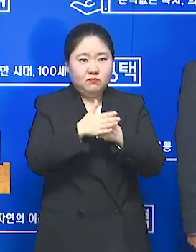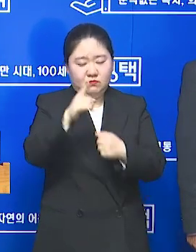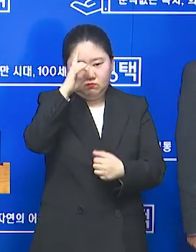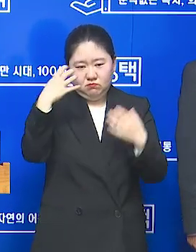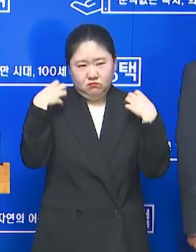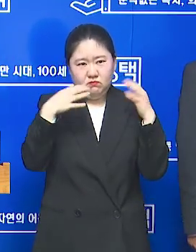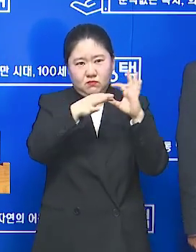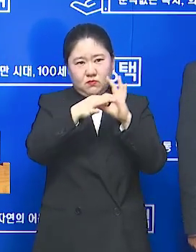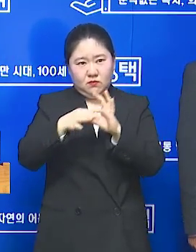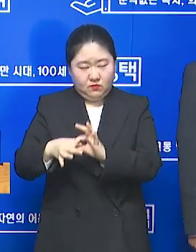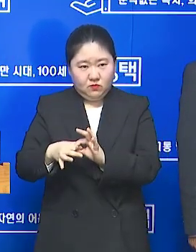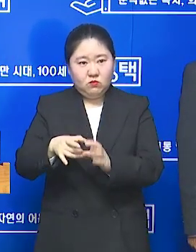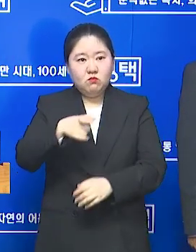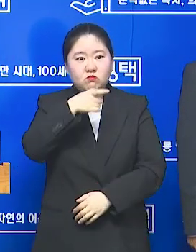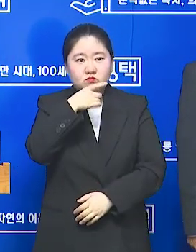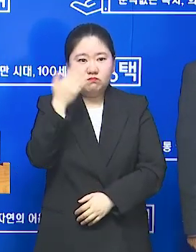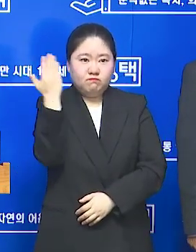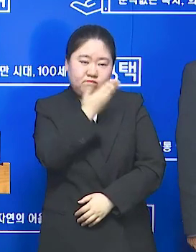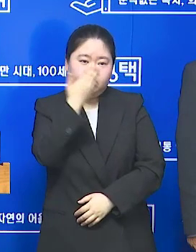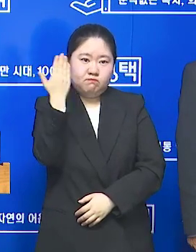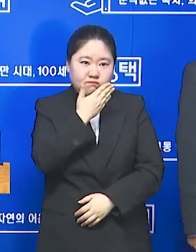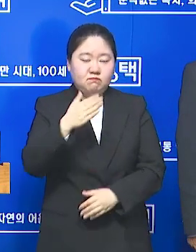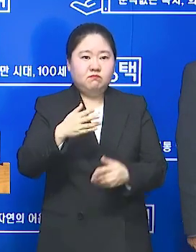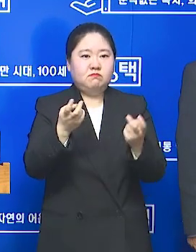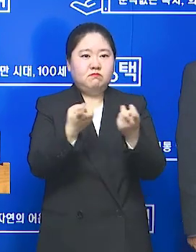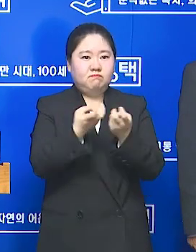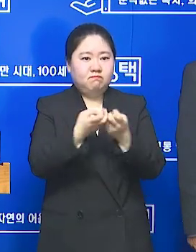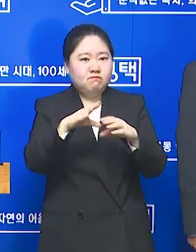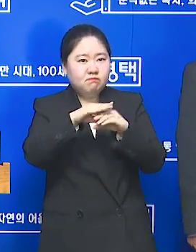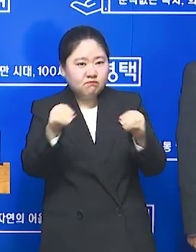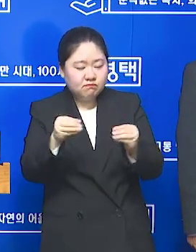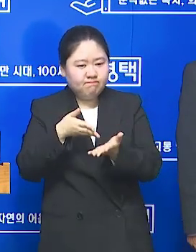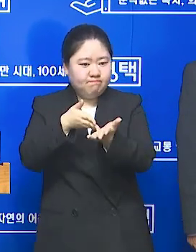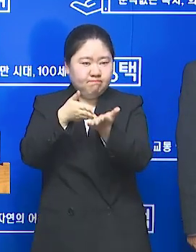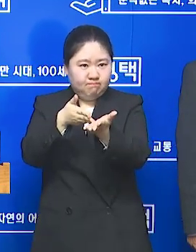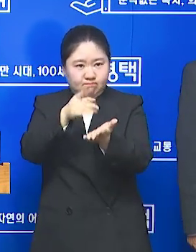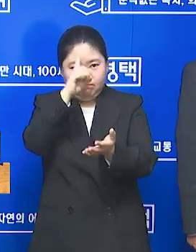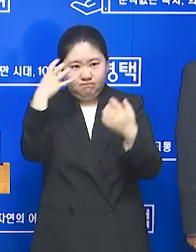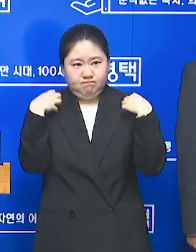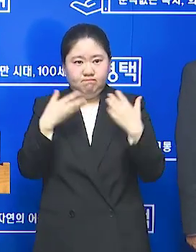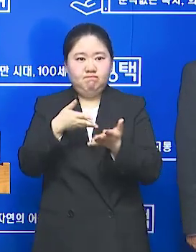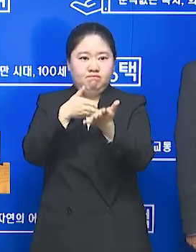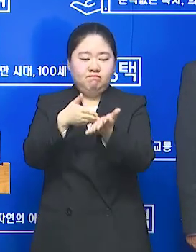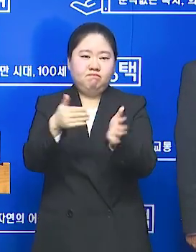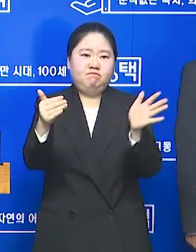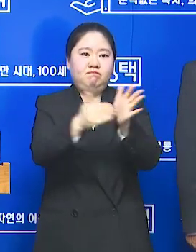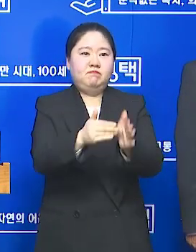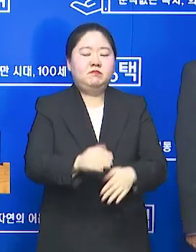정부에 지속적으로 수질 보존 대책을 요구해 왔던 사항이었습니다.